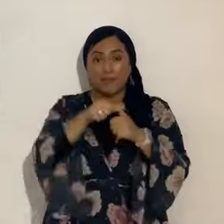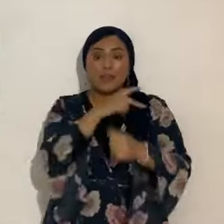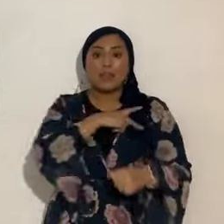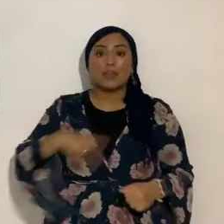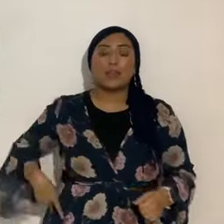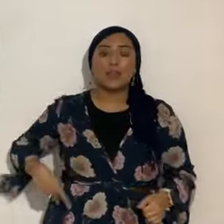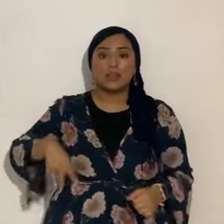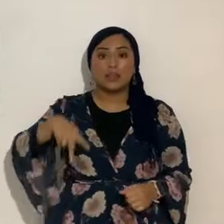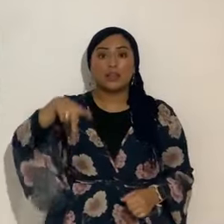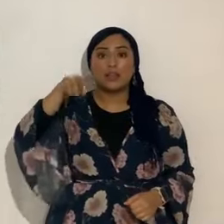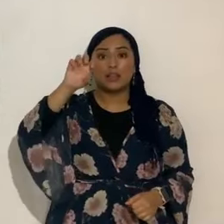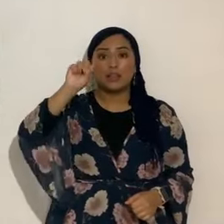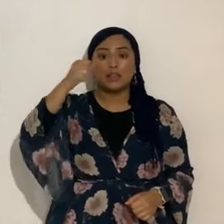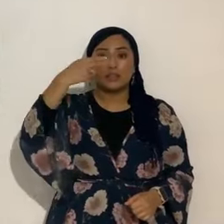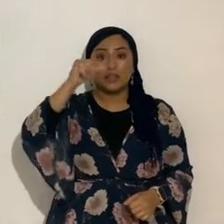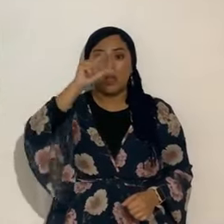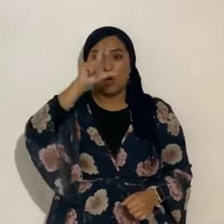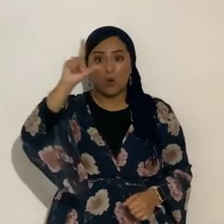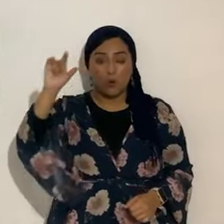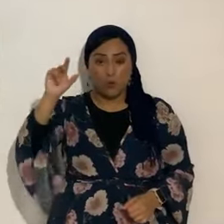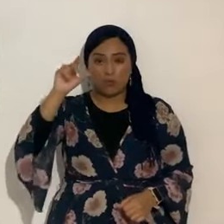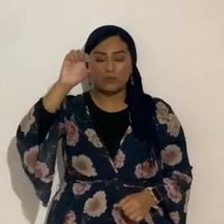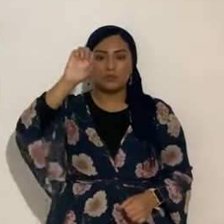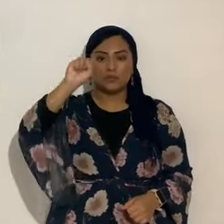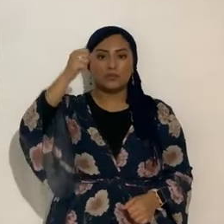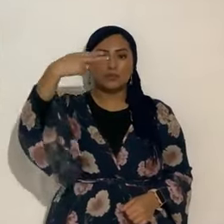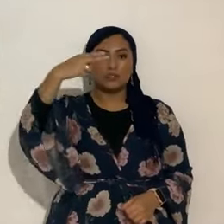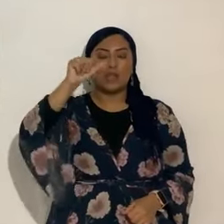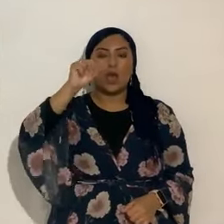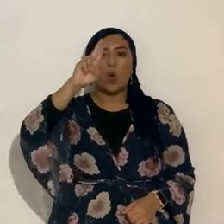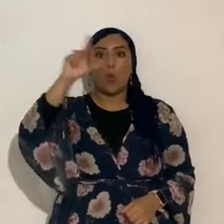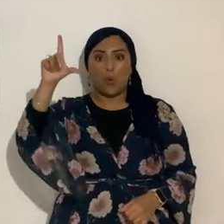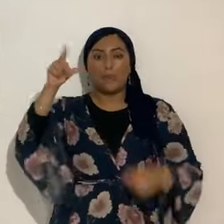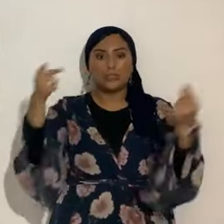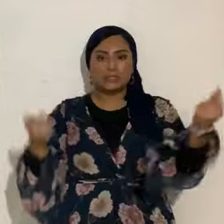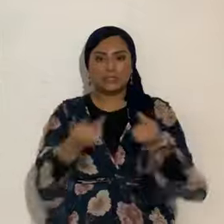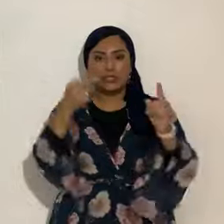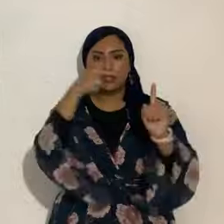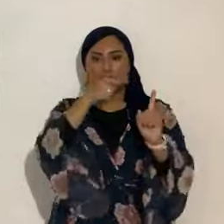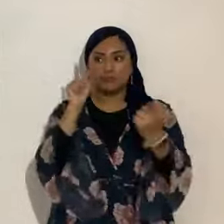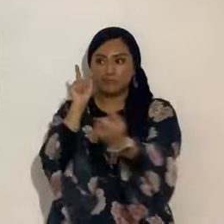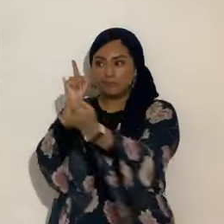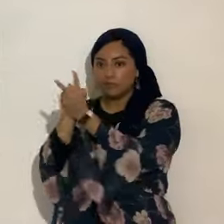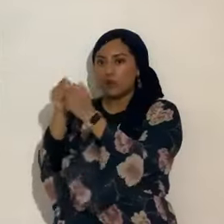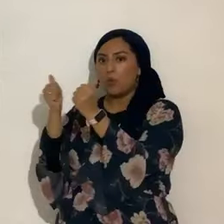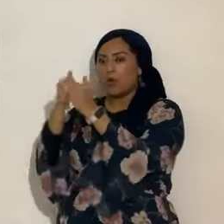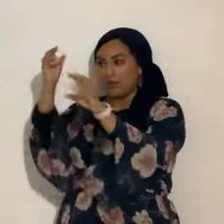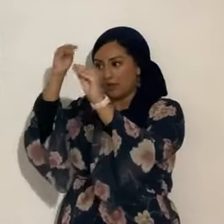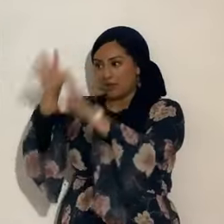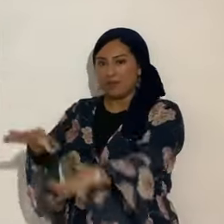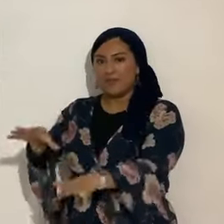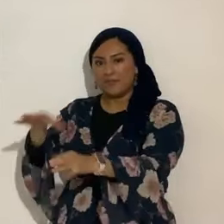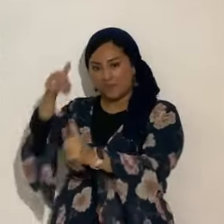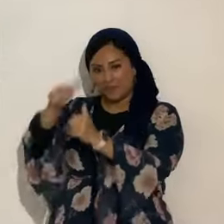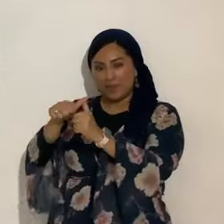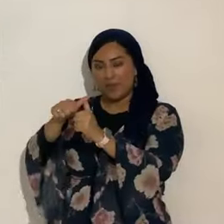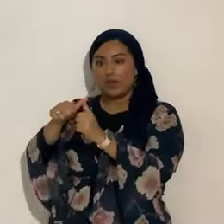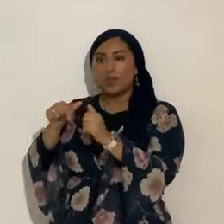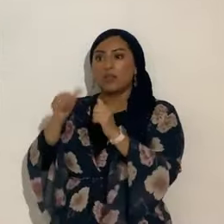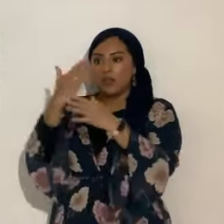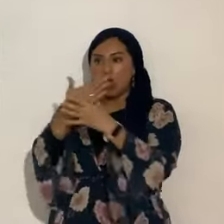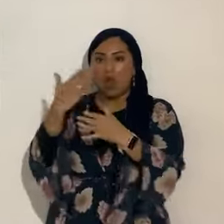pecó. Sí, él consultó una divina y no es el tema hoy, pero la idea es que un espíritu de muerte lo atormentaba.